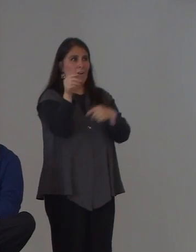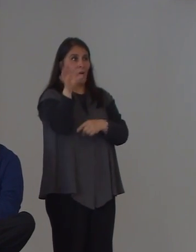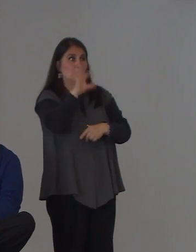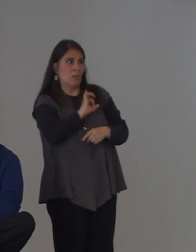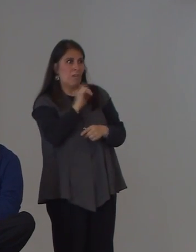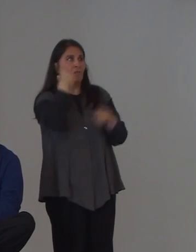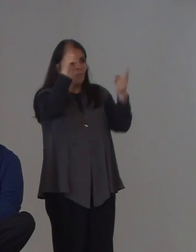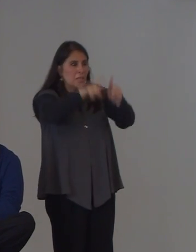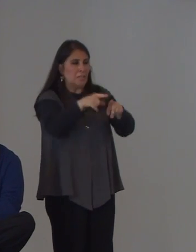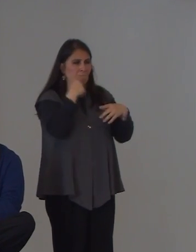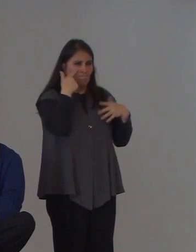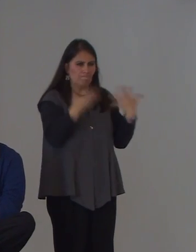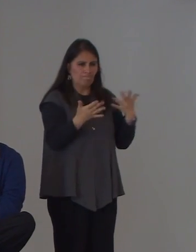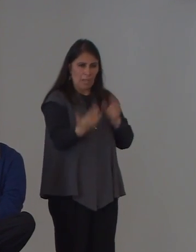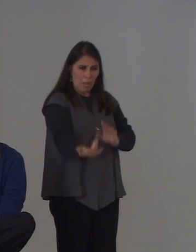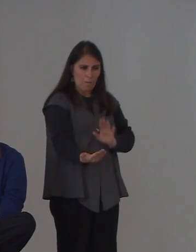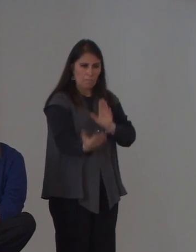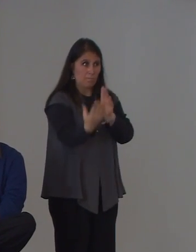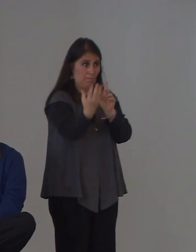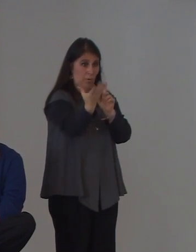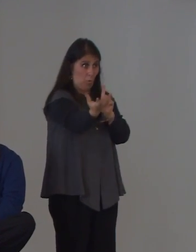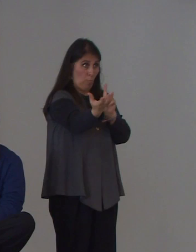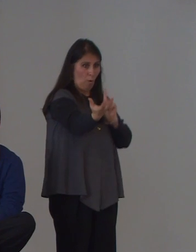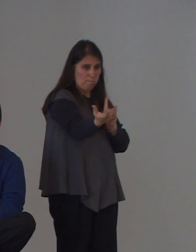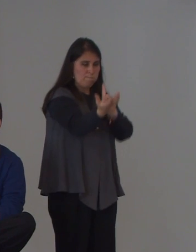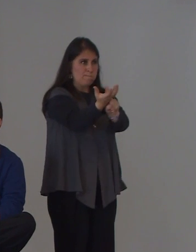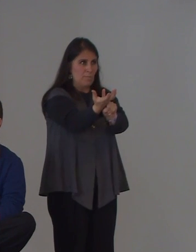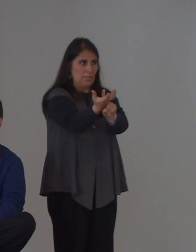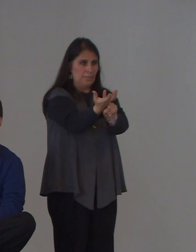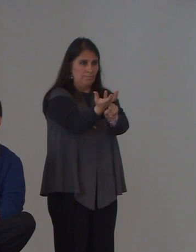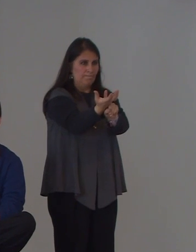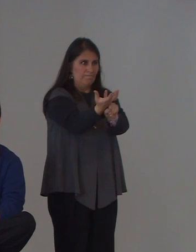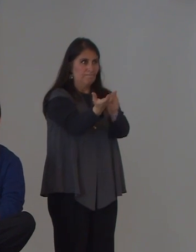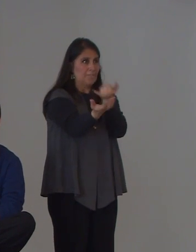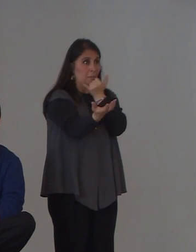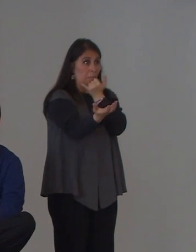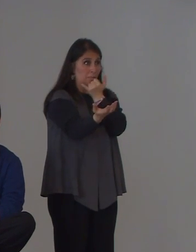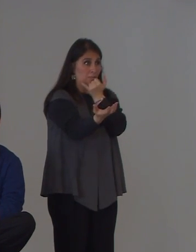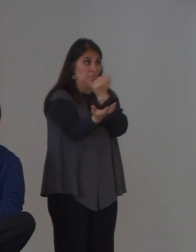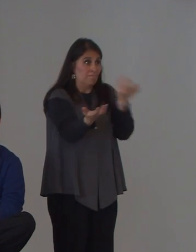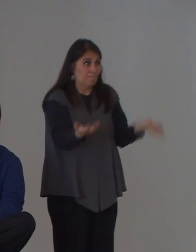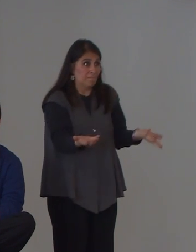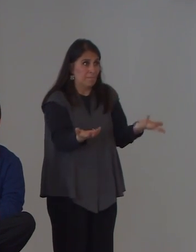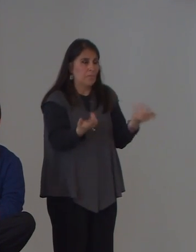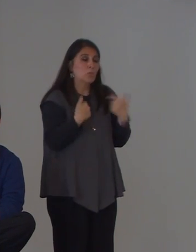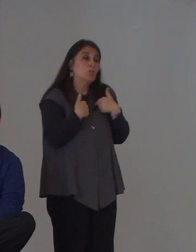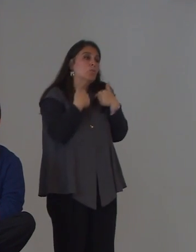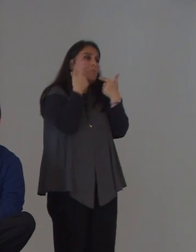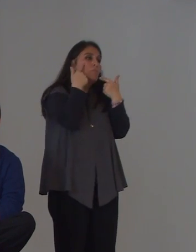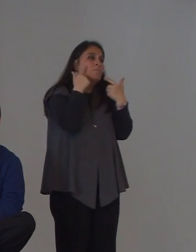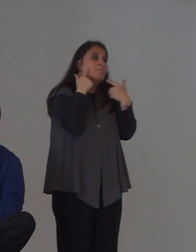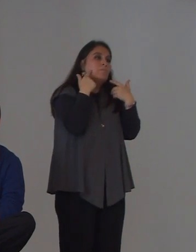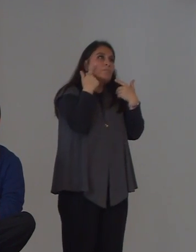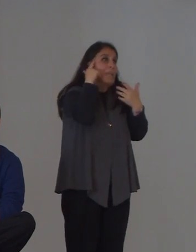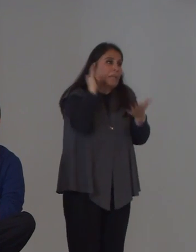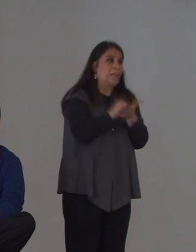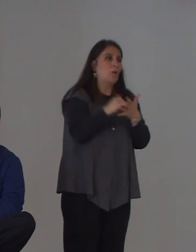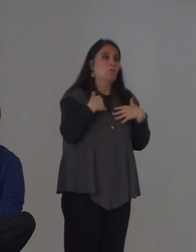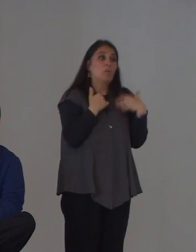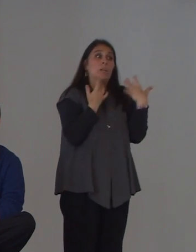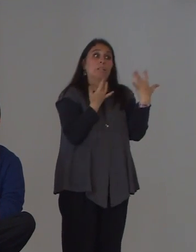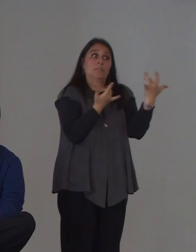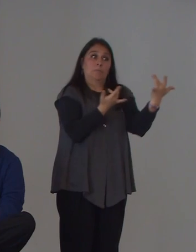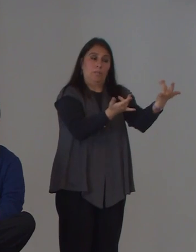entonces allí finalmente también creo, y por eso tengo tanta esperanza, que el currículo oficial y